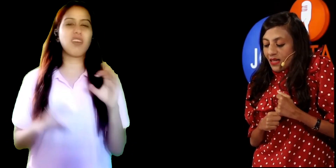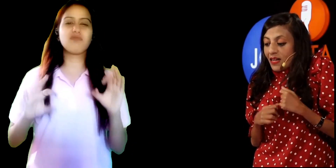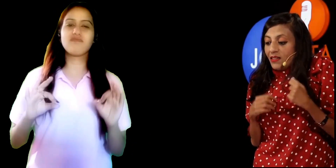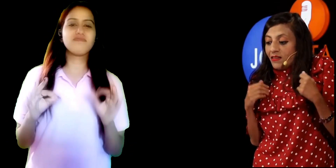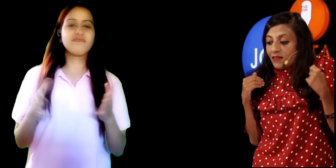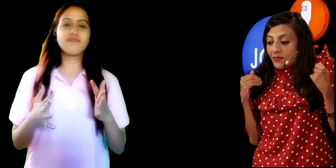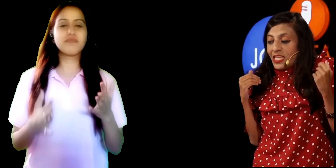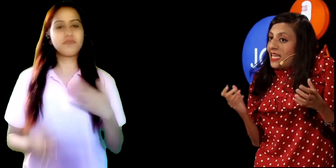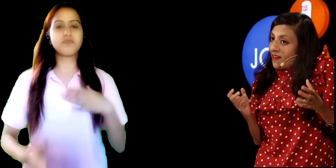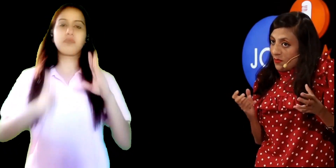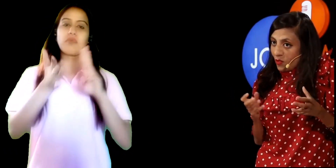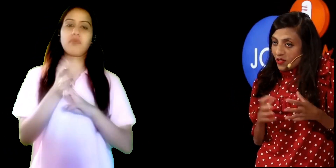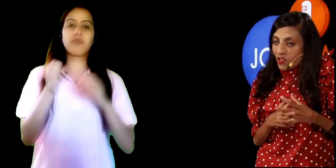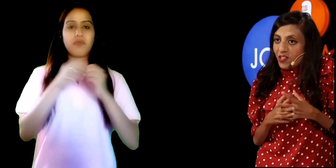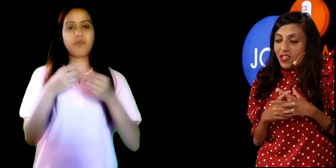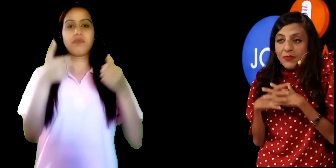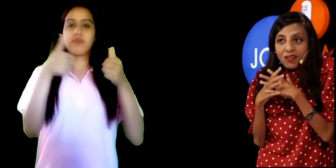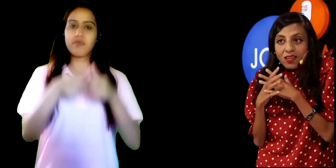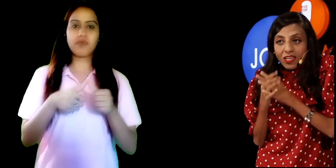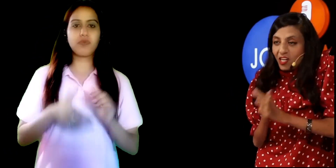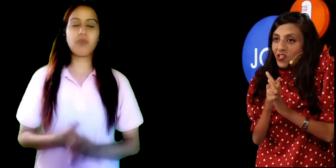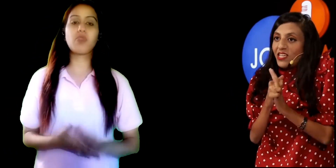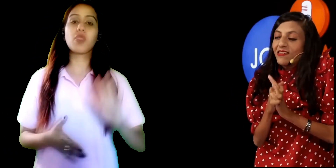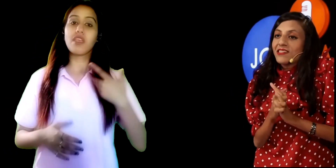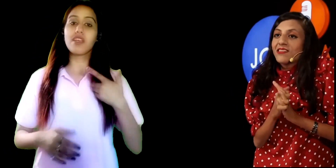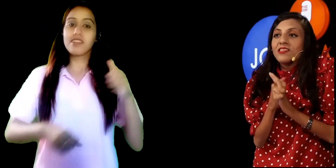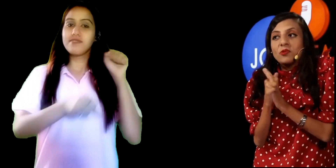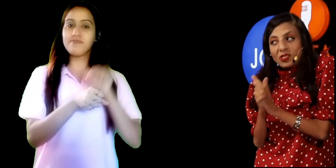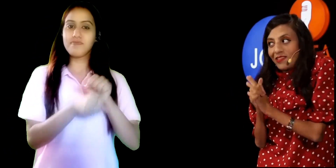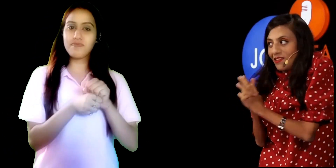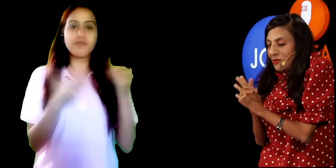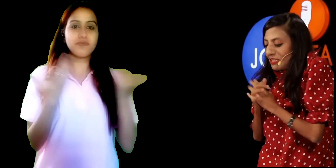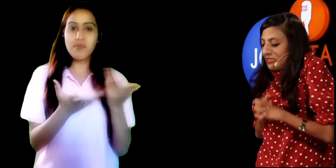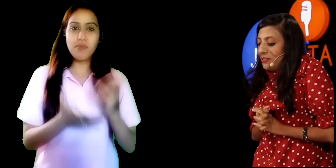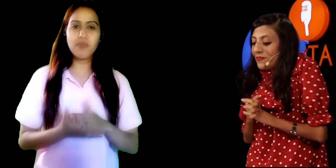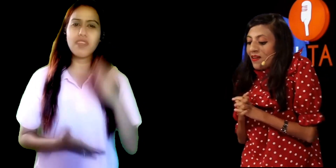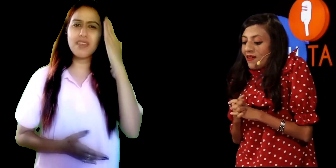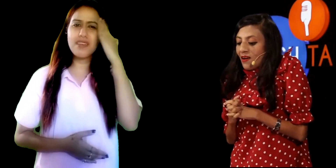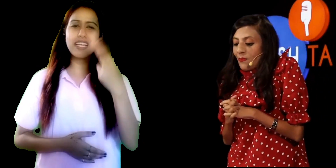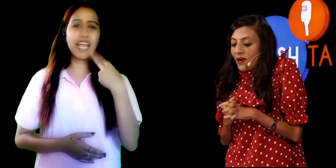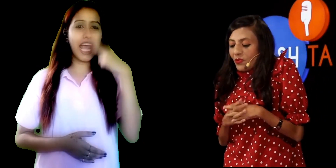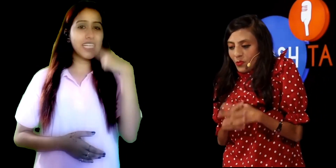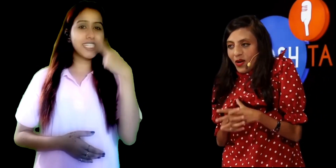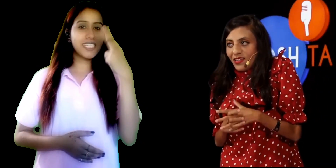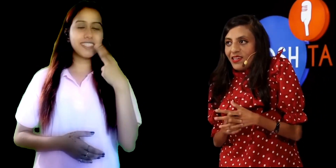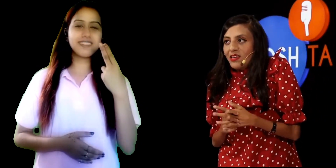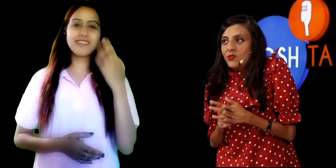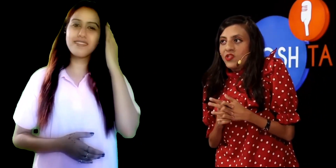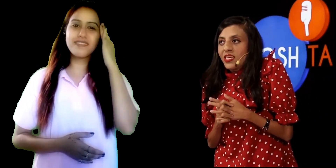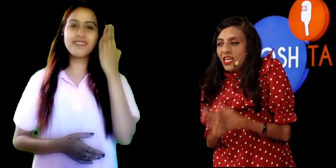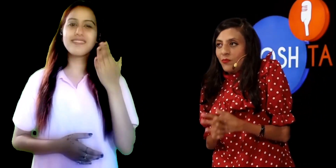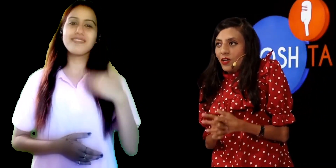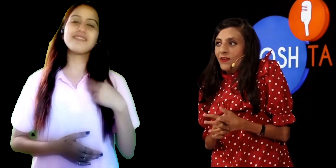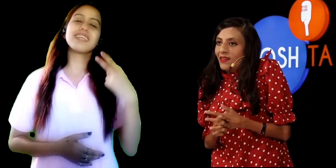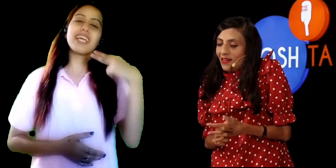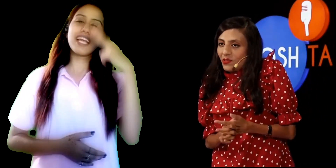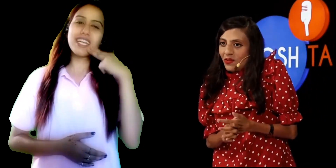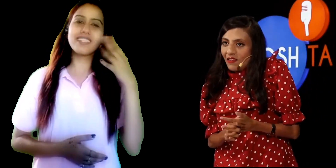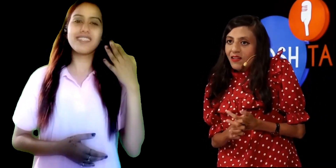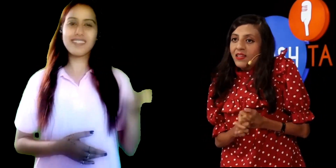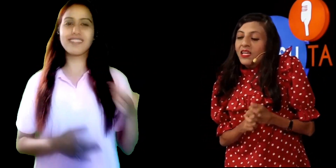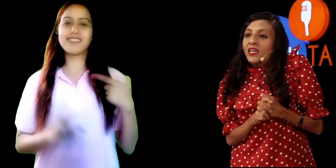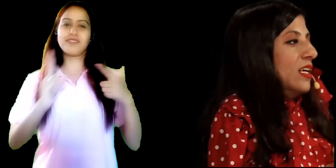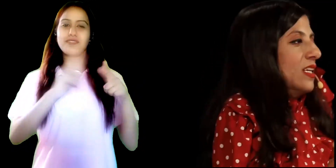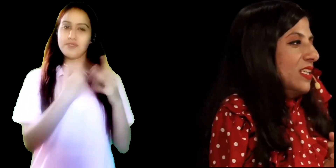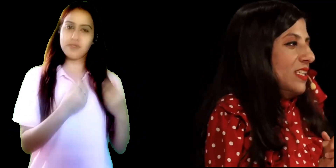बट एंड मेरी सैलरी बहुत अच्छी थी, जितनी मैं खर्च नहीं कर सकती थी मैं उससे ज़्यादा कमाती थी। बट हुआ ये कि मुझे एक पॉइंट पे ये रियलाइज़